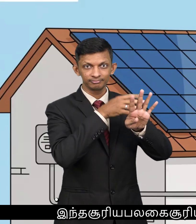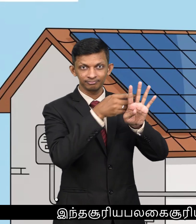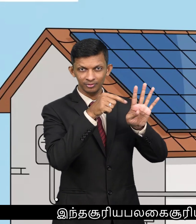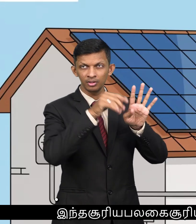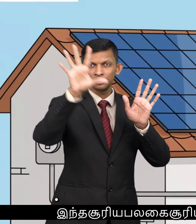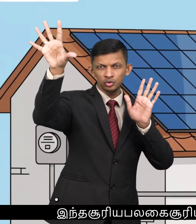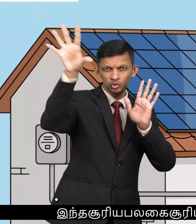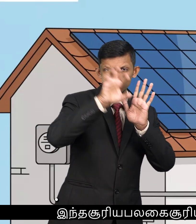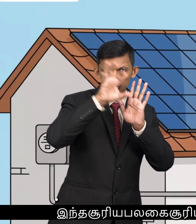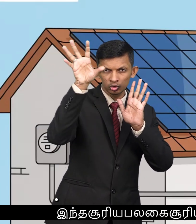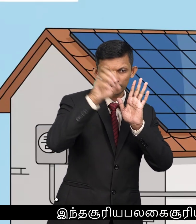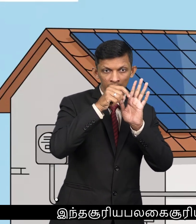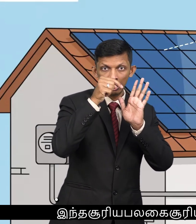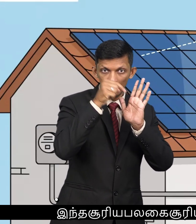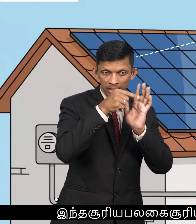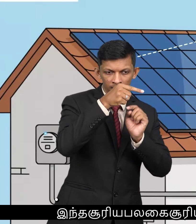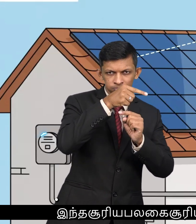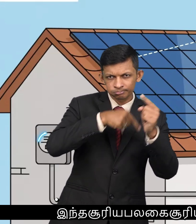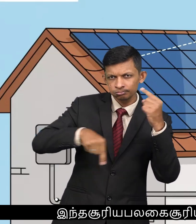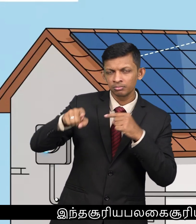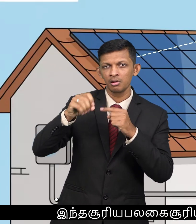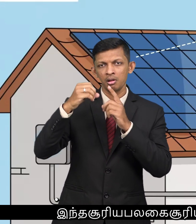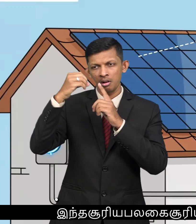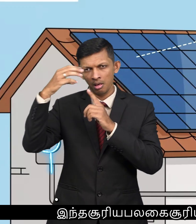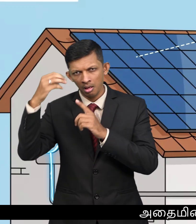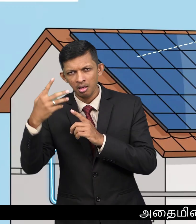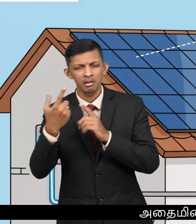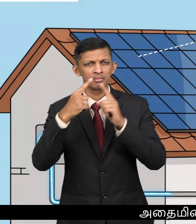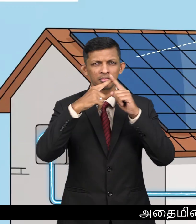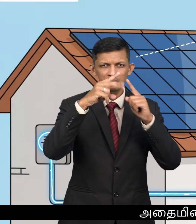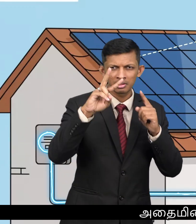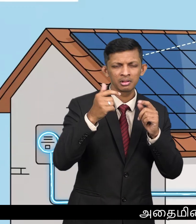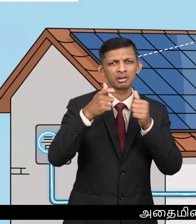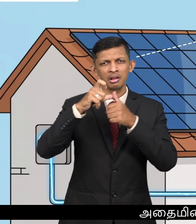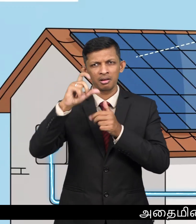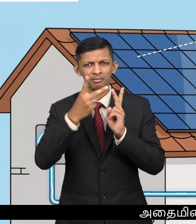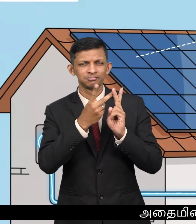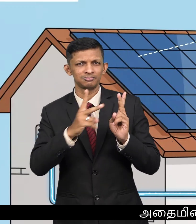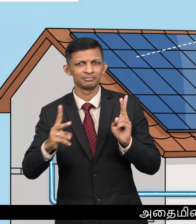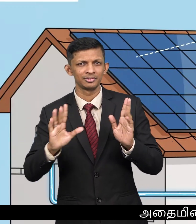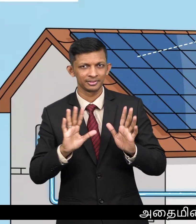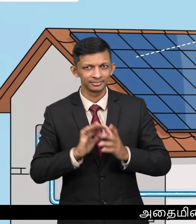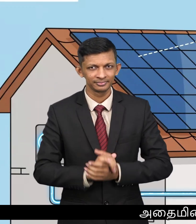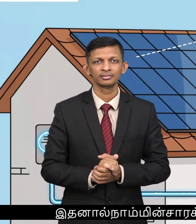இந்த சூரிய பலகை சூரியனிடமிருந்து ஆற்றலை பெற்று அதை மின்சாரமாக மாற்றும்.